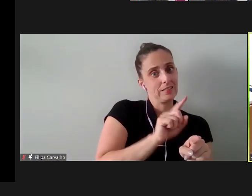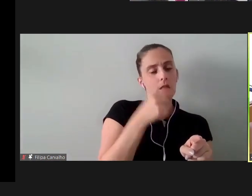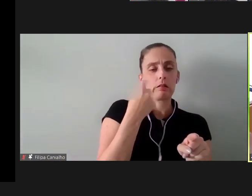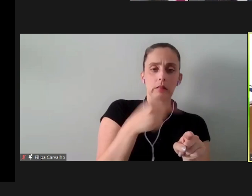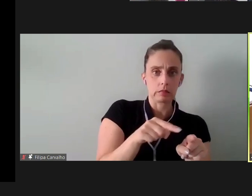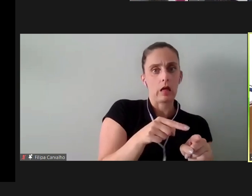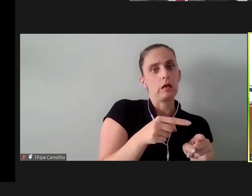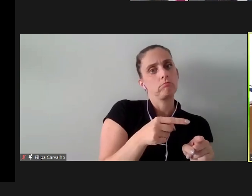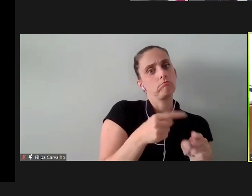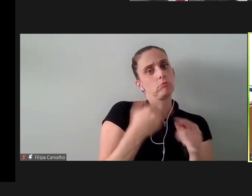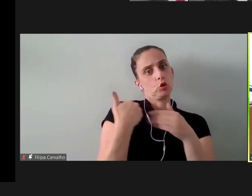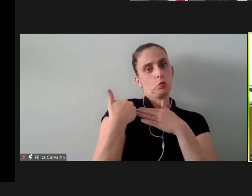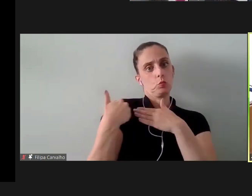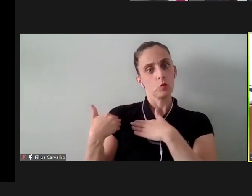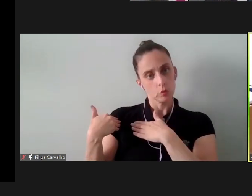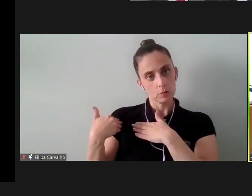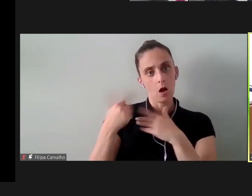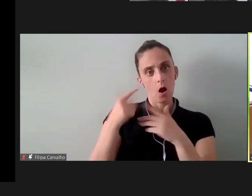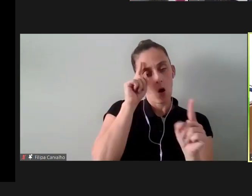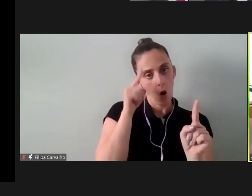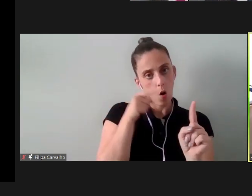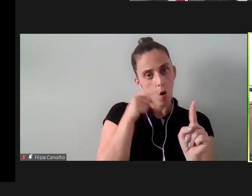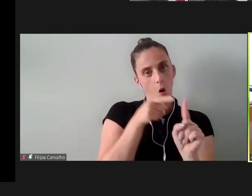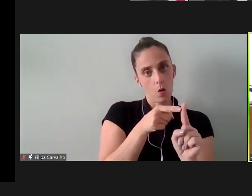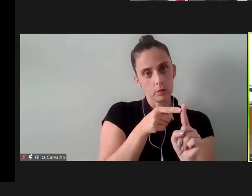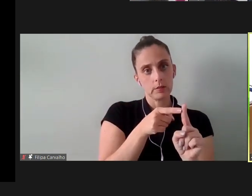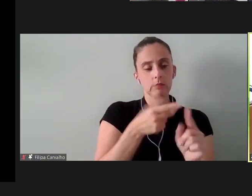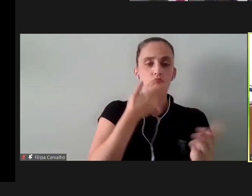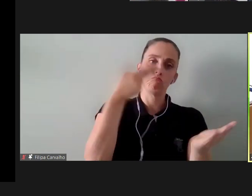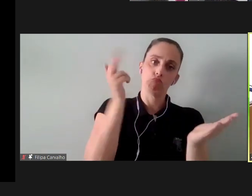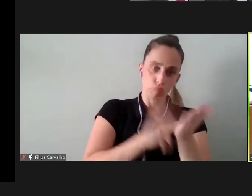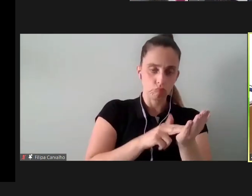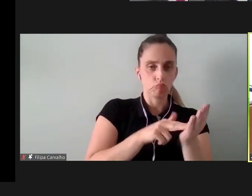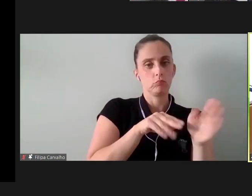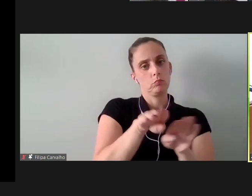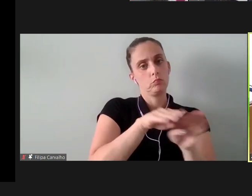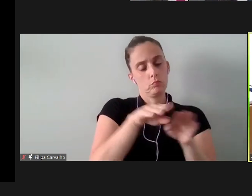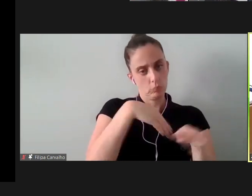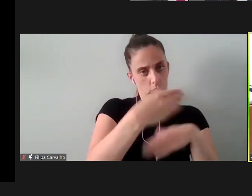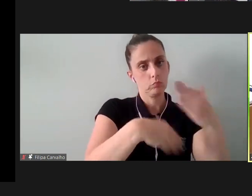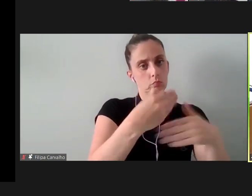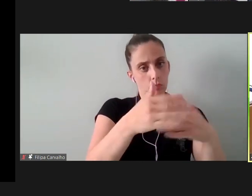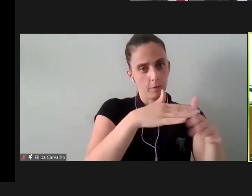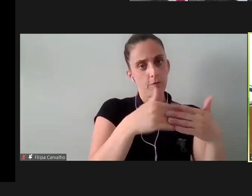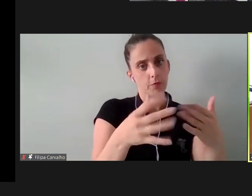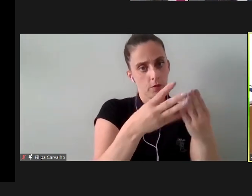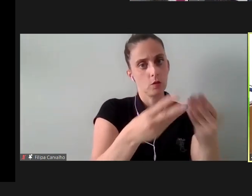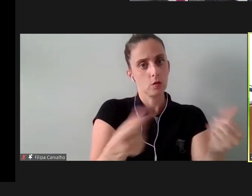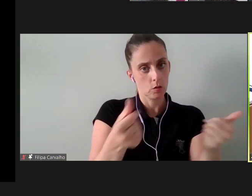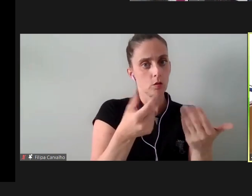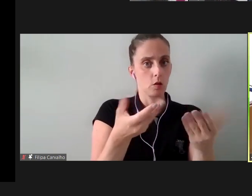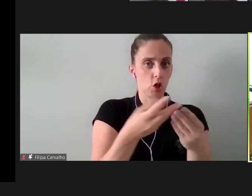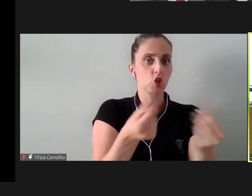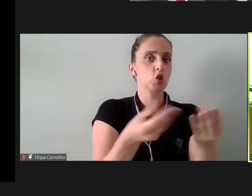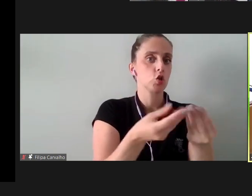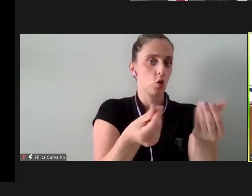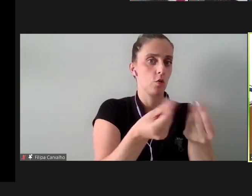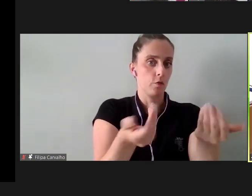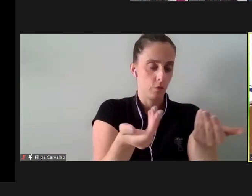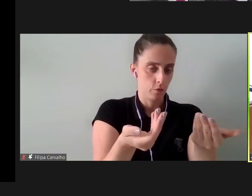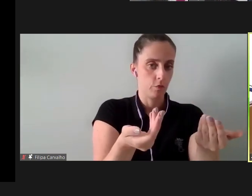uma perspectiva mais de aplicação das soluções que são desenvolvidas ao longo da